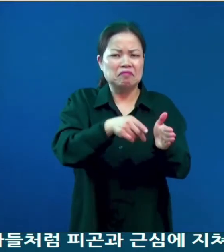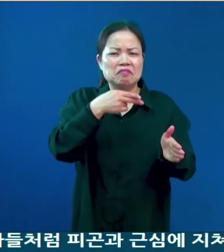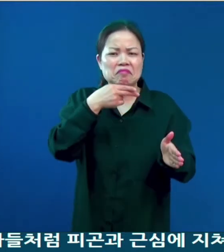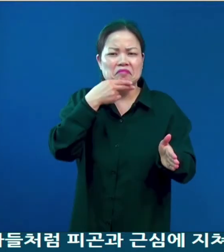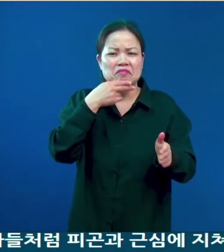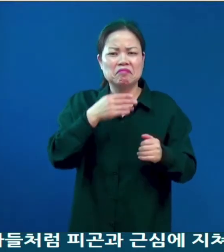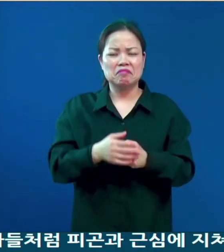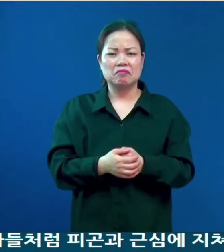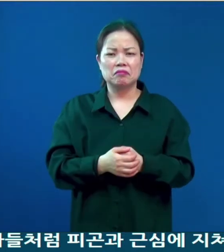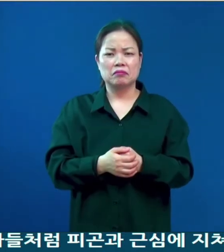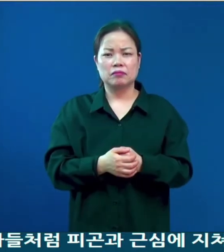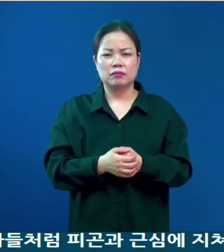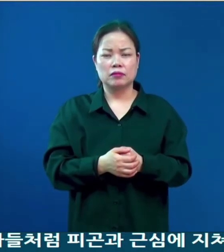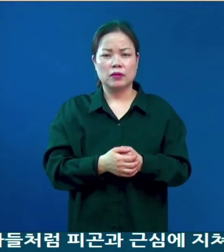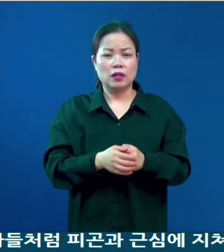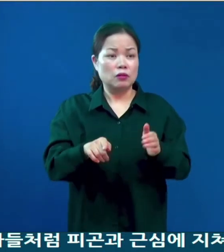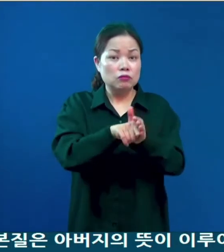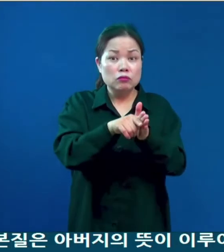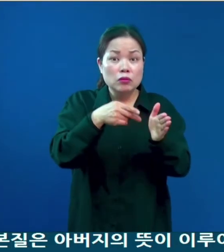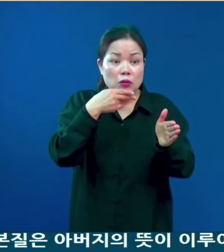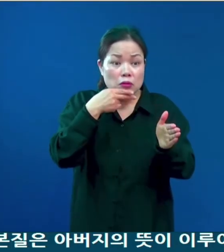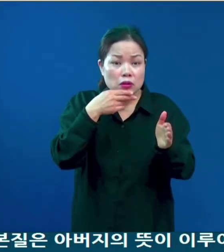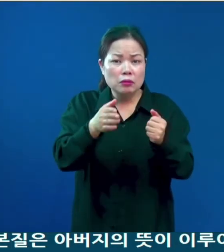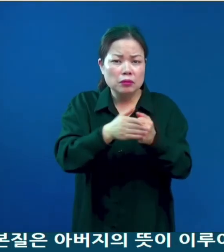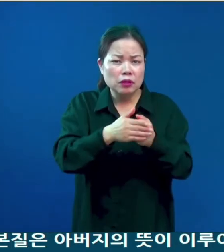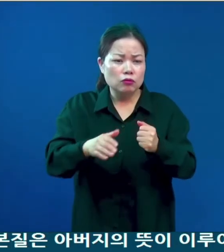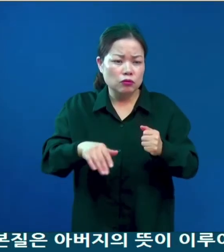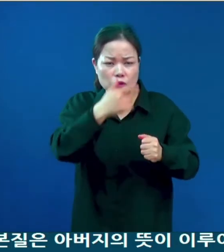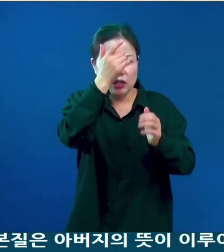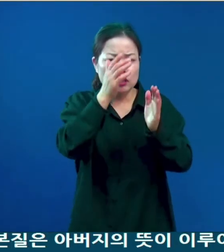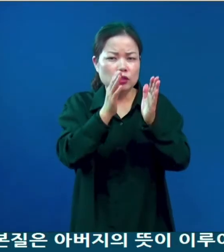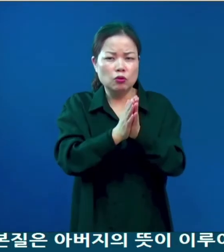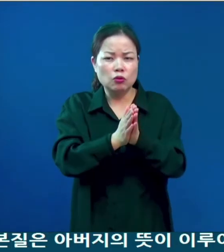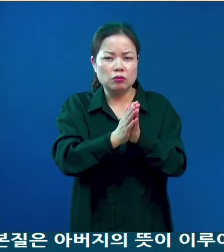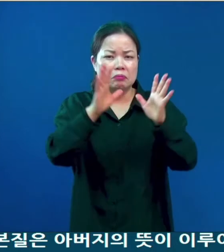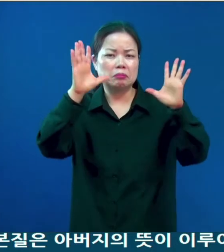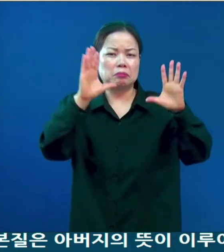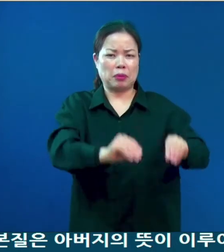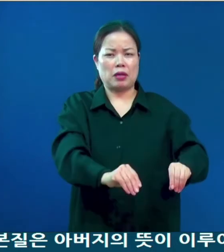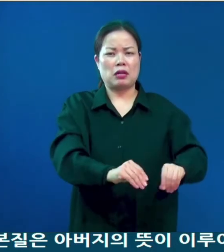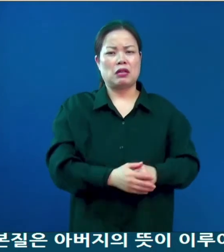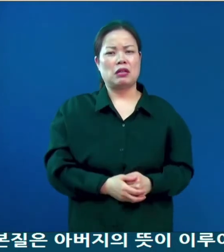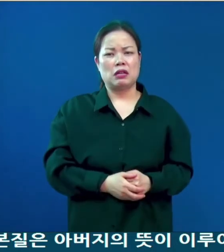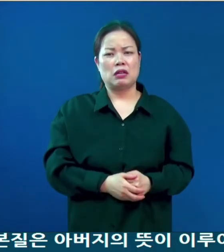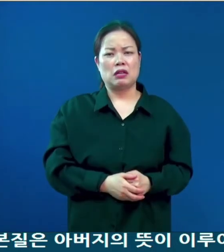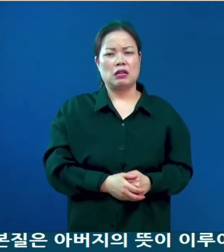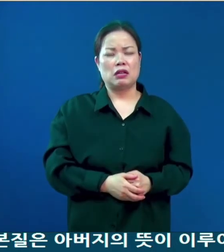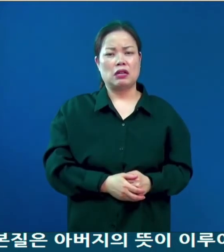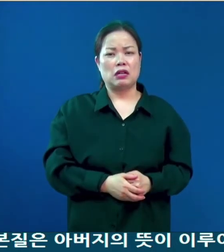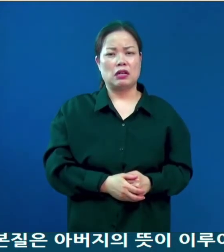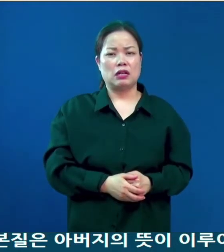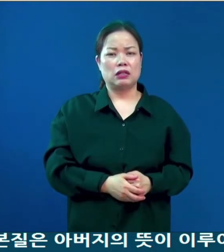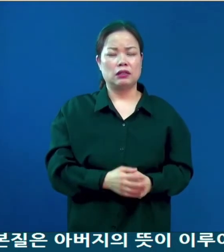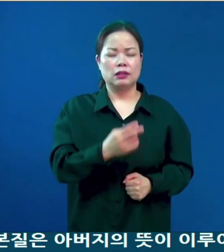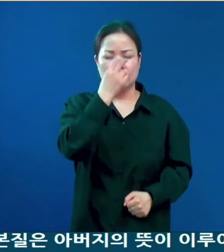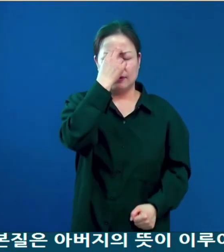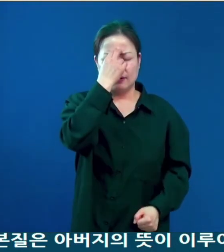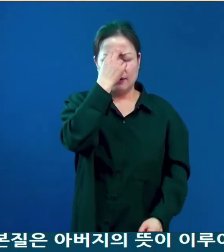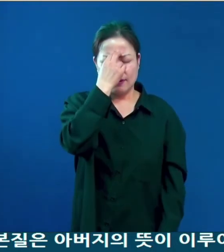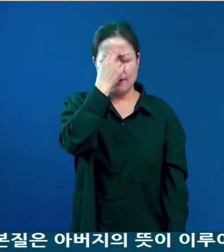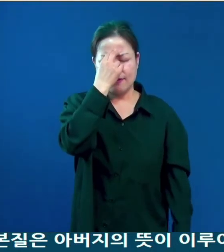기도. 이 불신이 우리의 기도를 다 식어버리게 만들어요. 근심 속에 잠들게 만드는